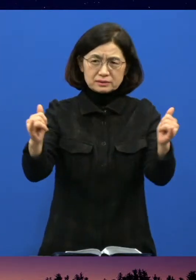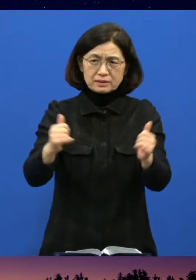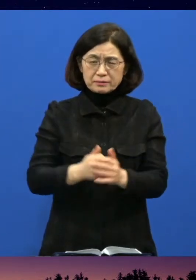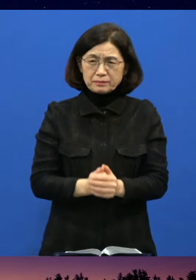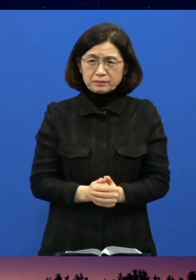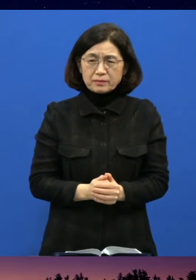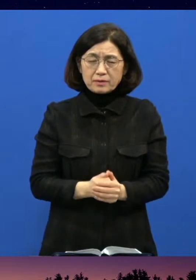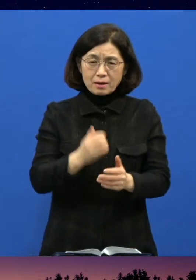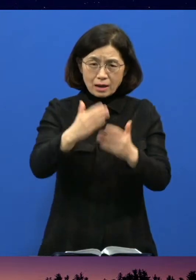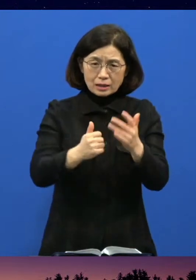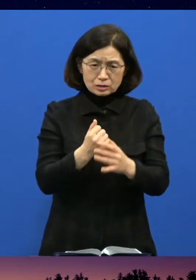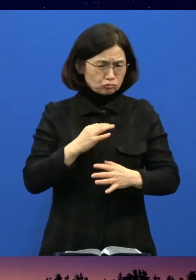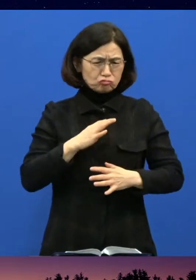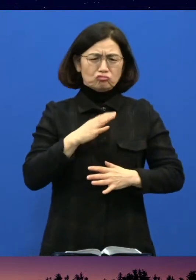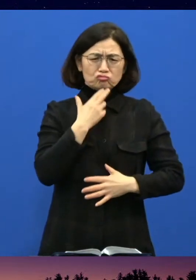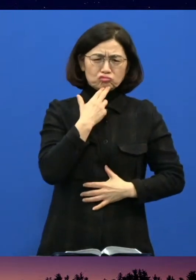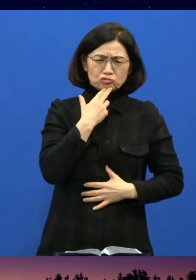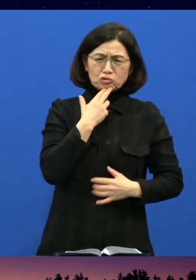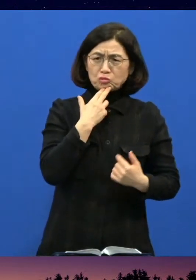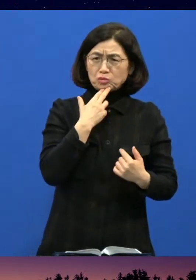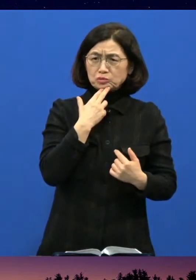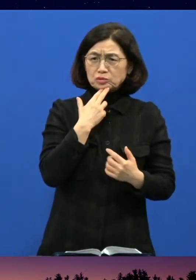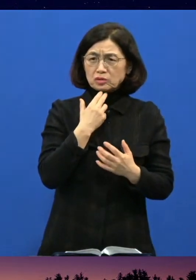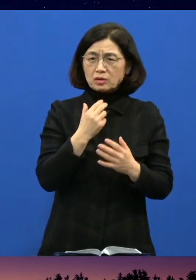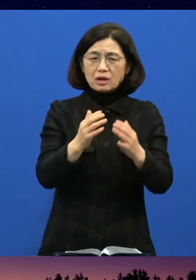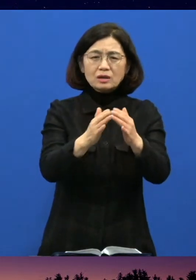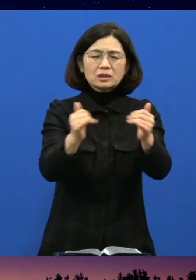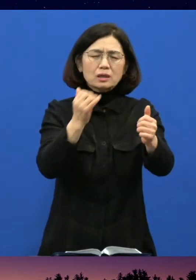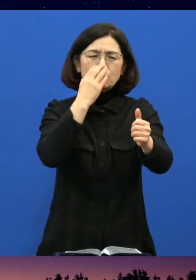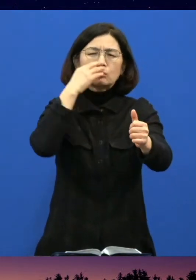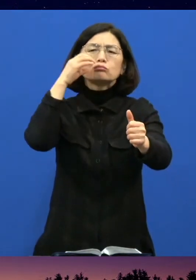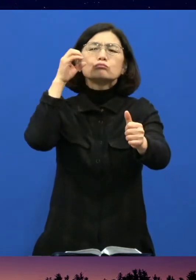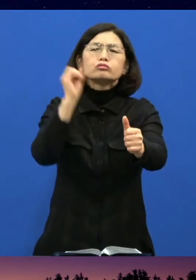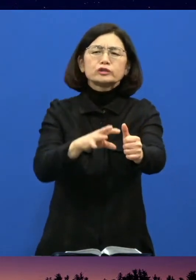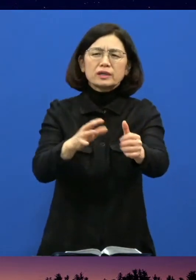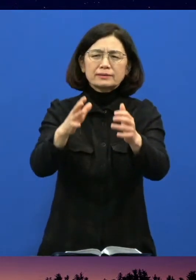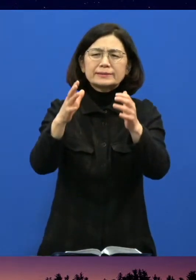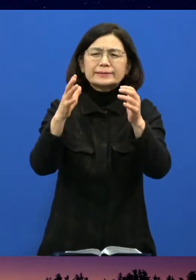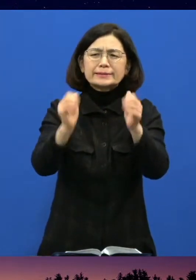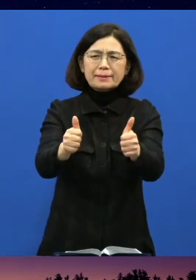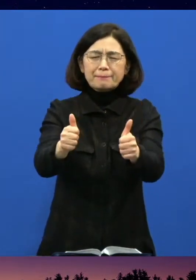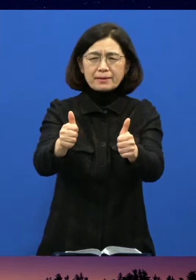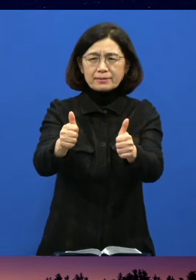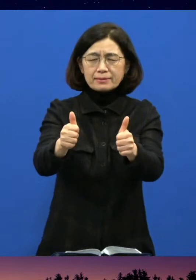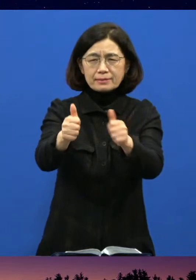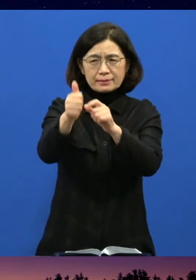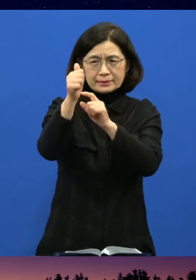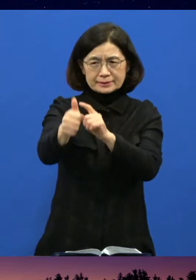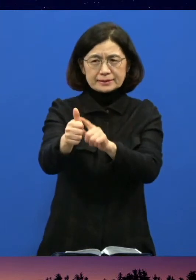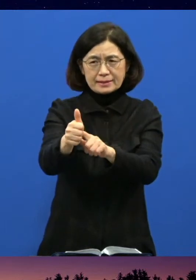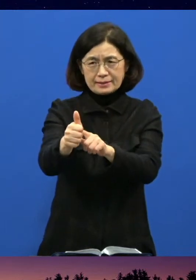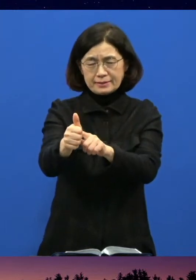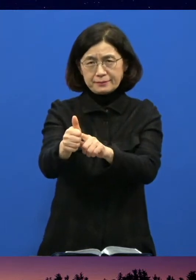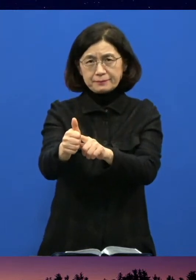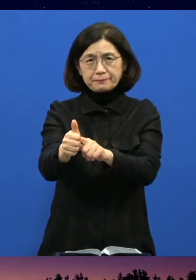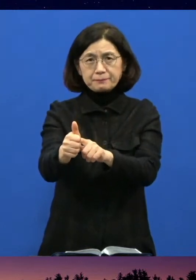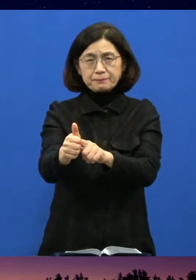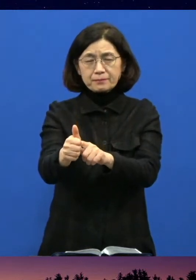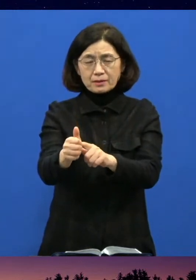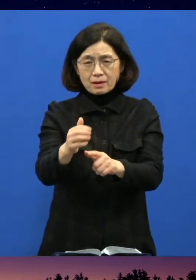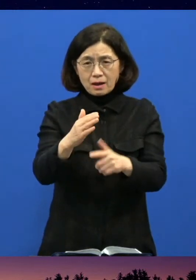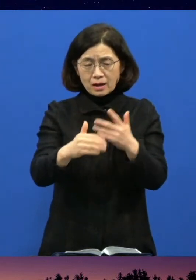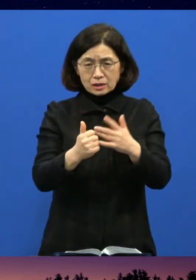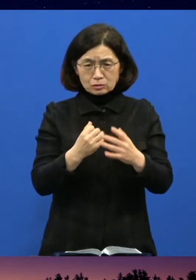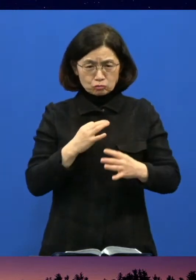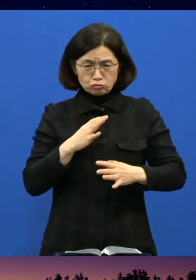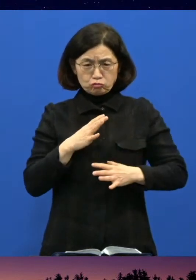소개하는데 하나님을 두려워하지 않는다는, 그리고 사람을 무시하는 재판장이다. 하나님 우리 두려워하지 않는 사람이면